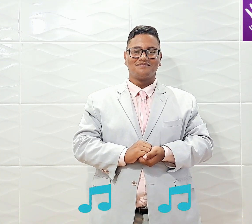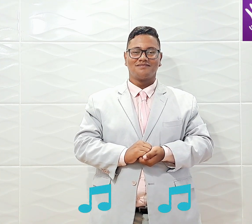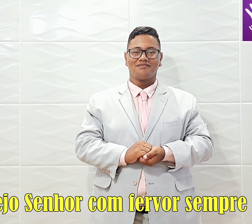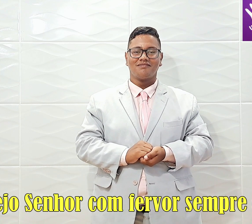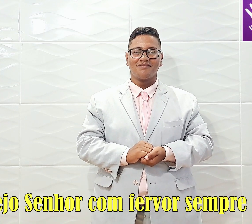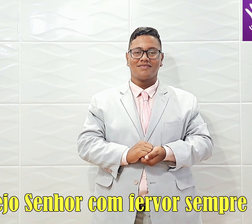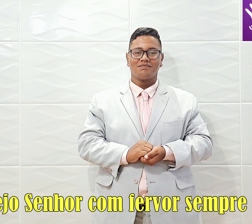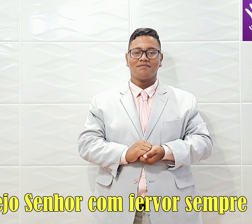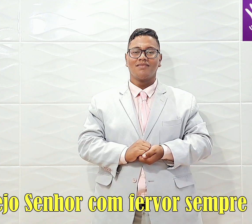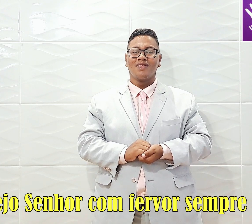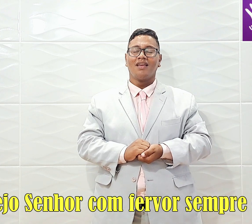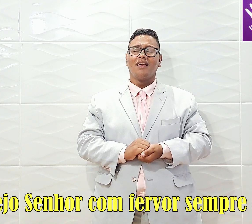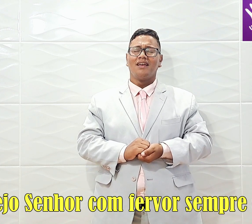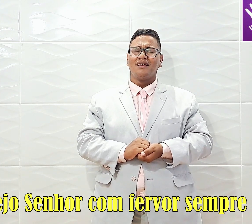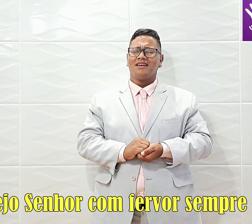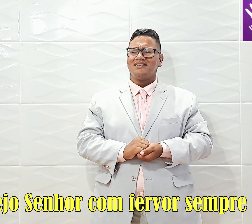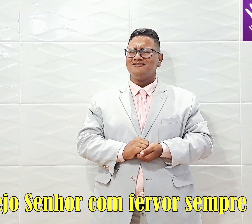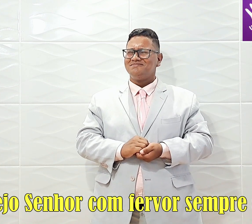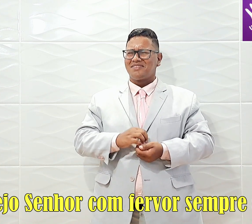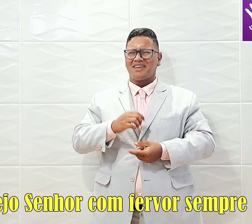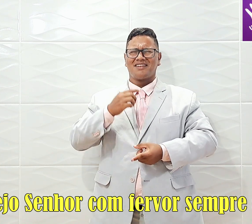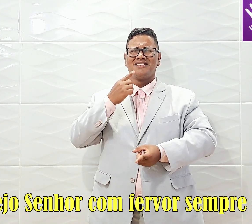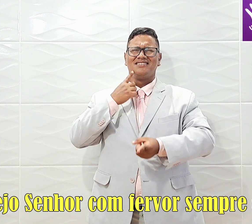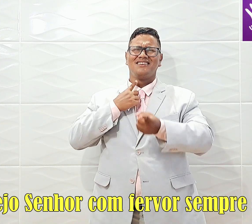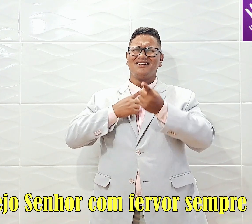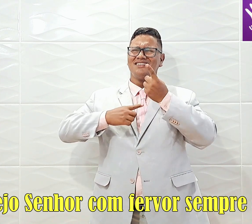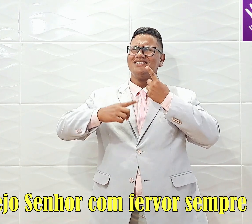Eu desejo, Senhor,